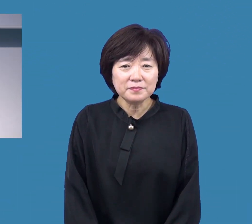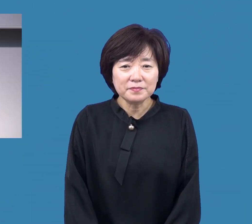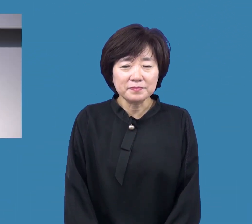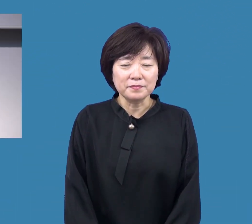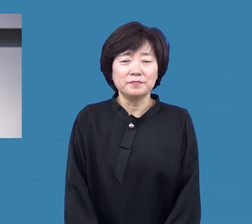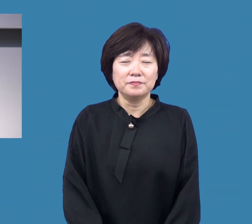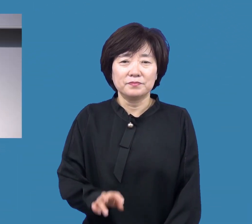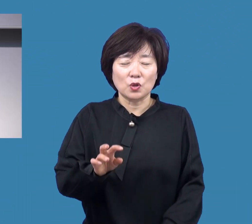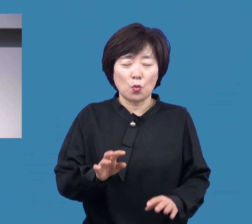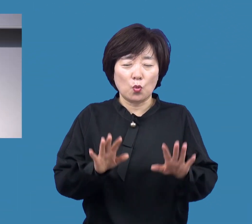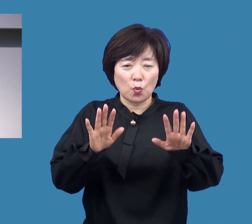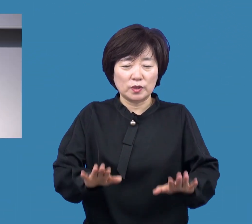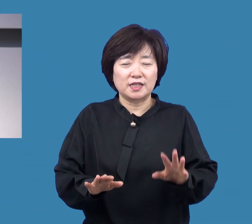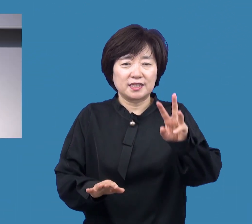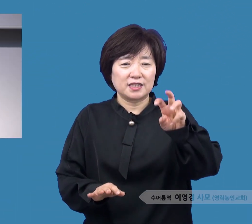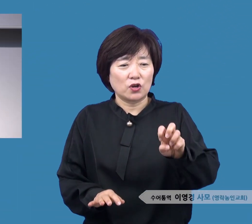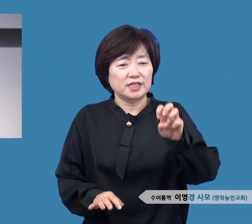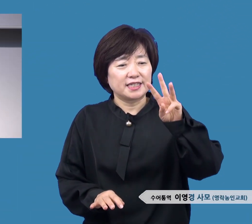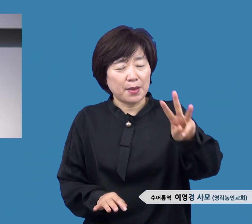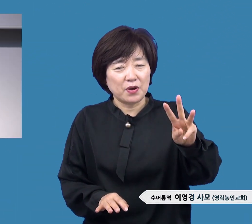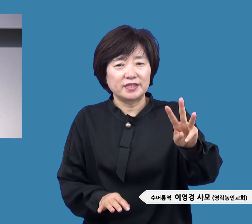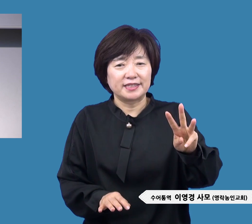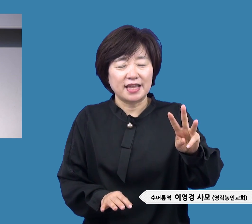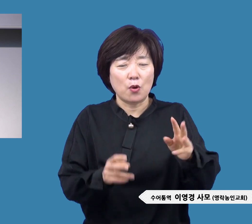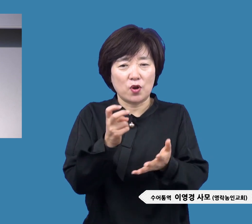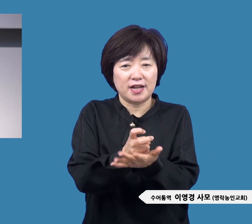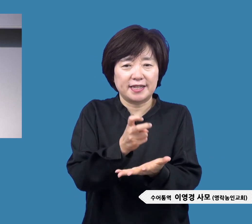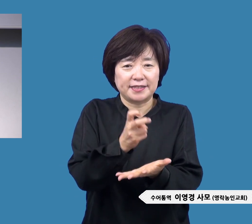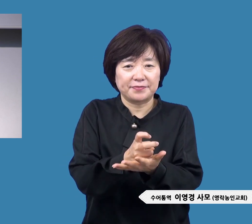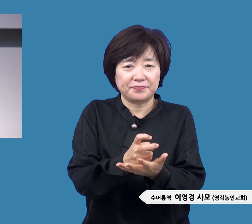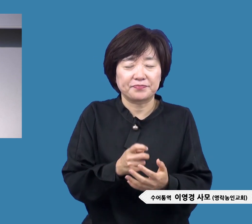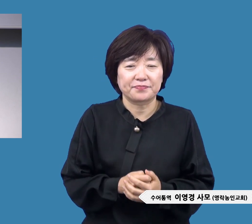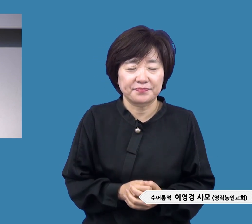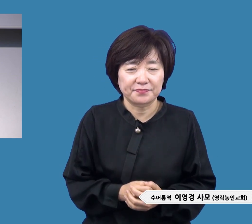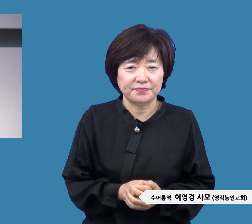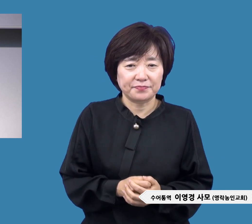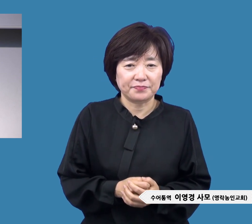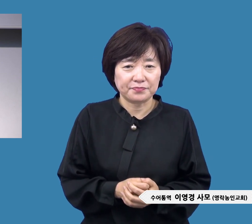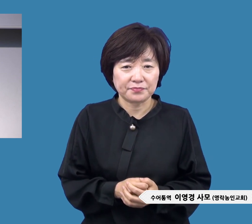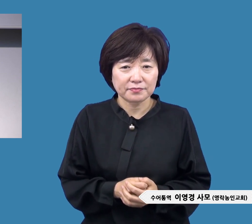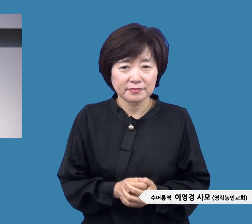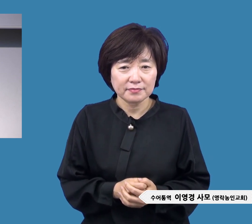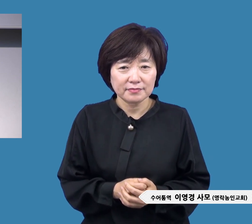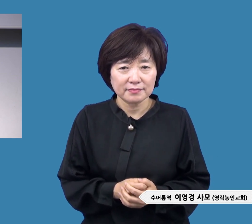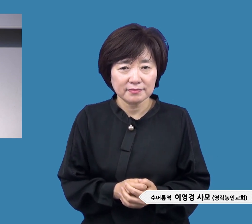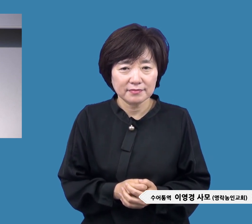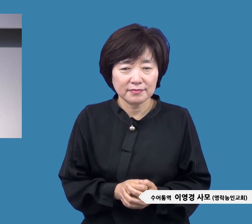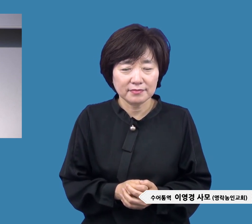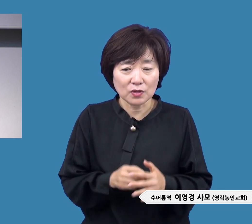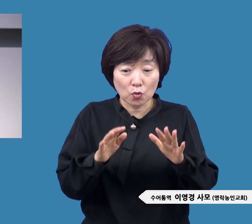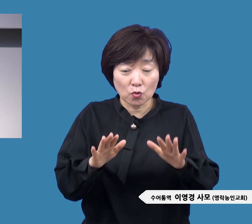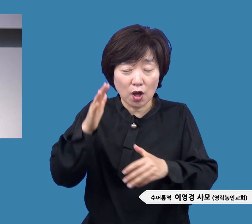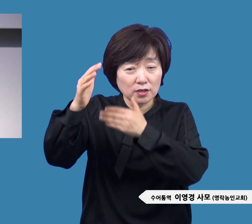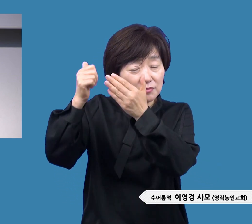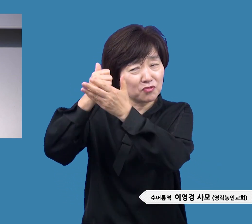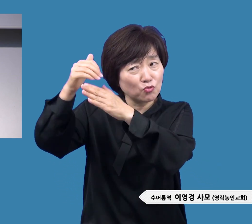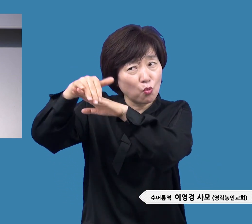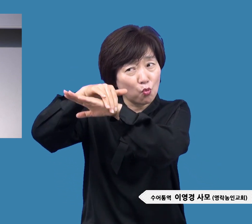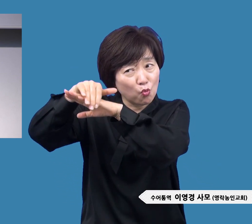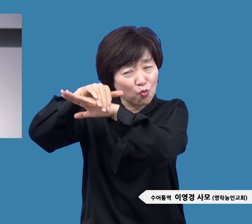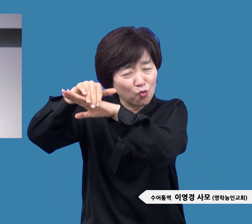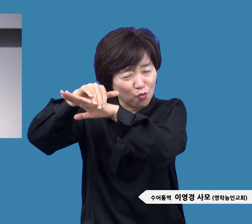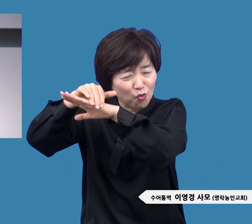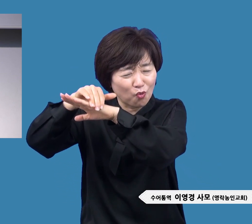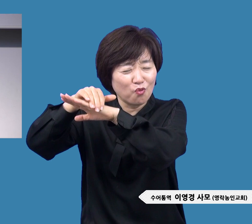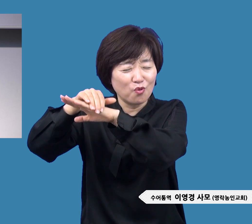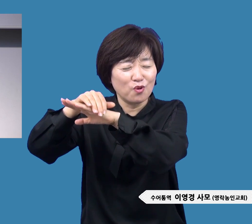오늘은 33번째 원리를 살펴볼 차례인데 고린도전서 12장 4절부터입니다. 이게 우연은 아닌 것 같아요. 하나님께서 계획을 가지셨던